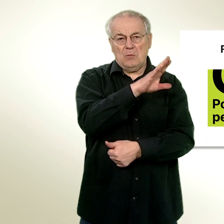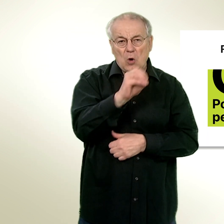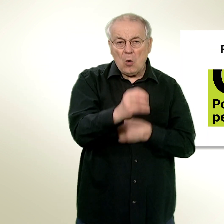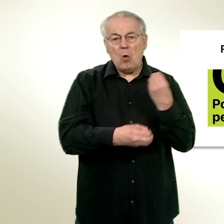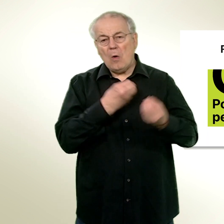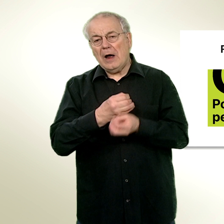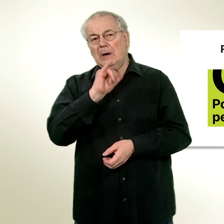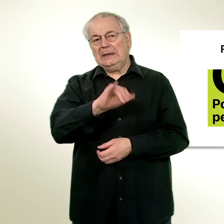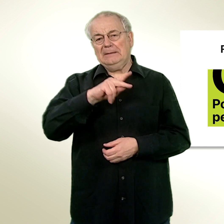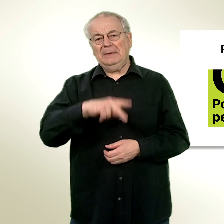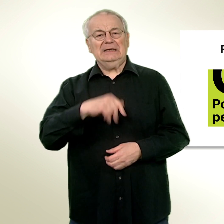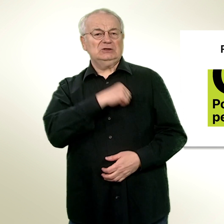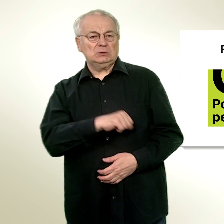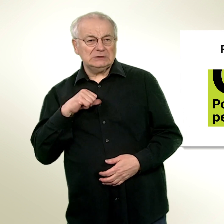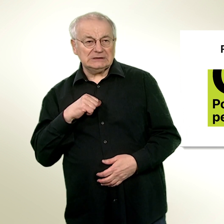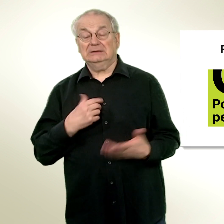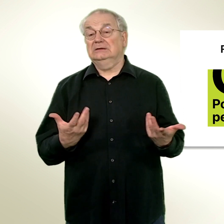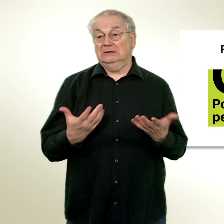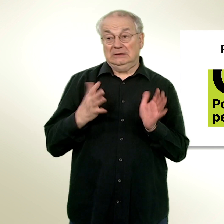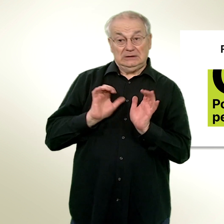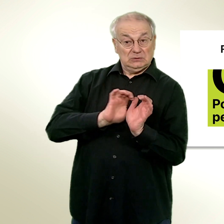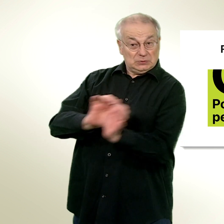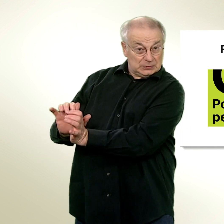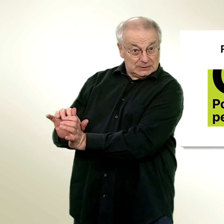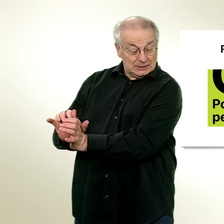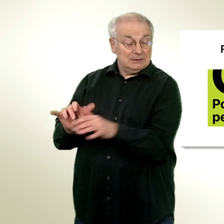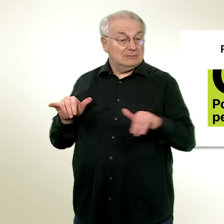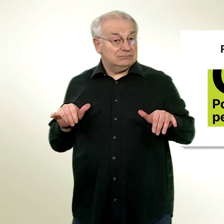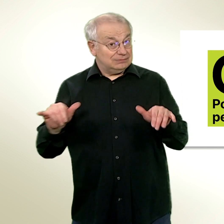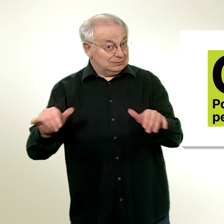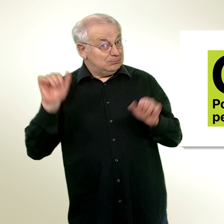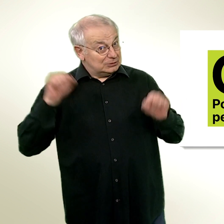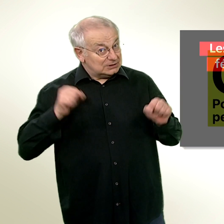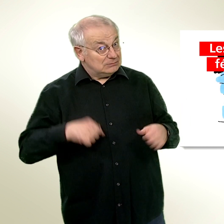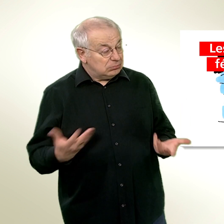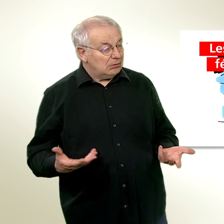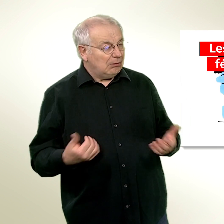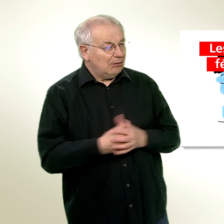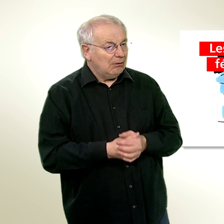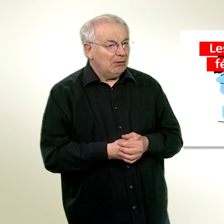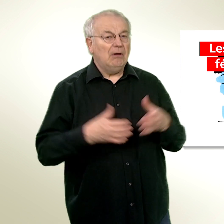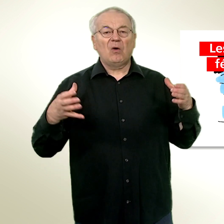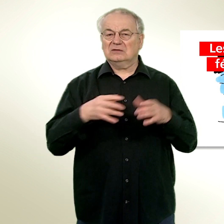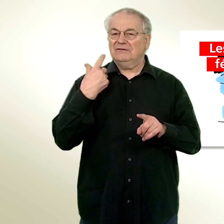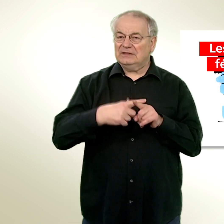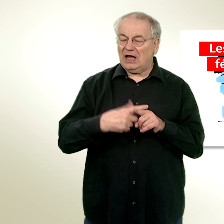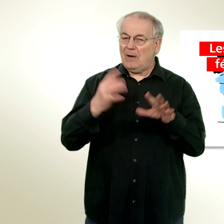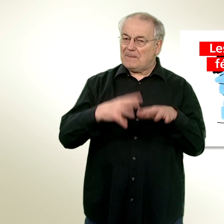ou IP suisse. S'affranchir des pesticides de synthèse est donc possible. Pour le Conseil fédéral et le Parlement,